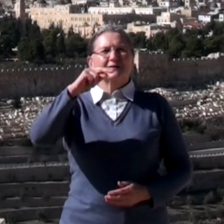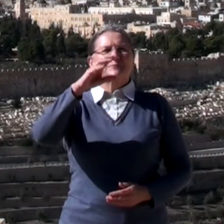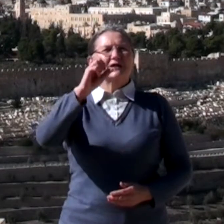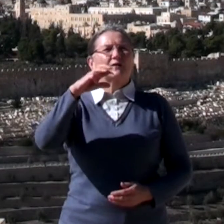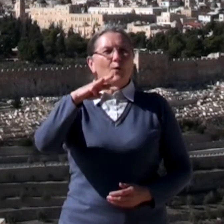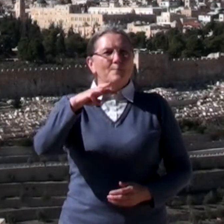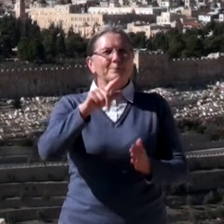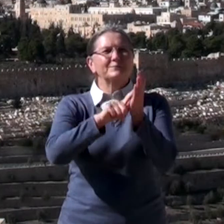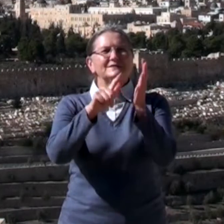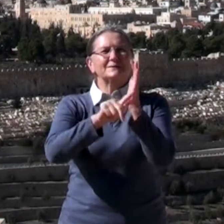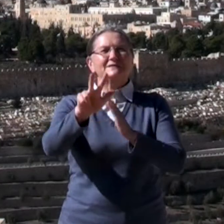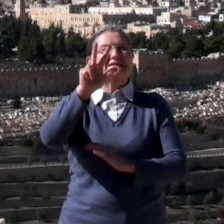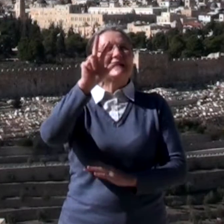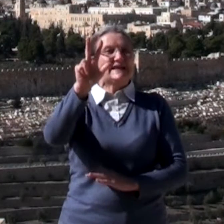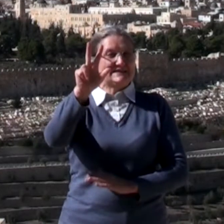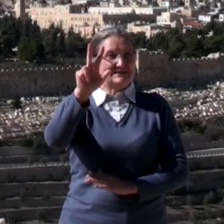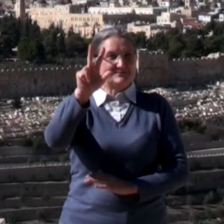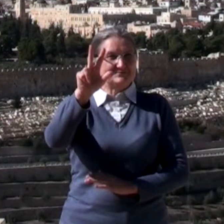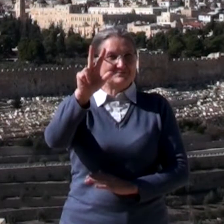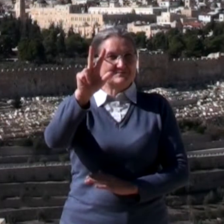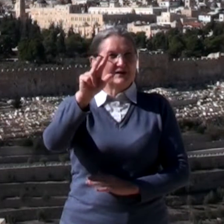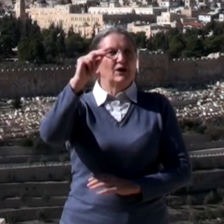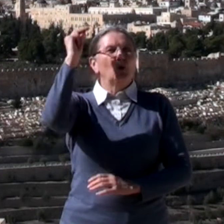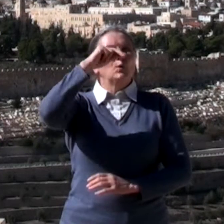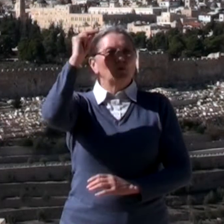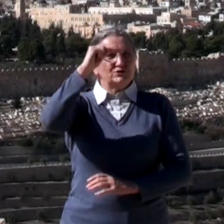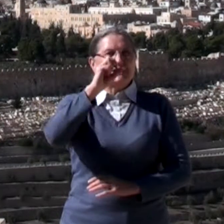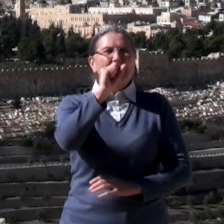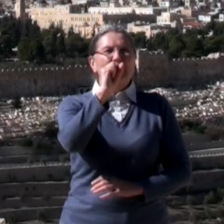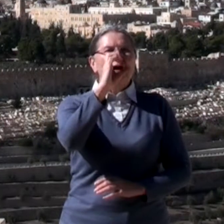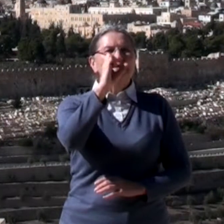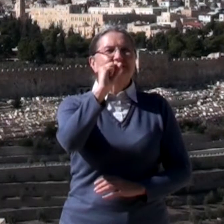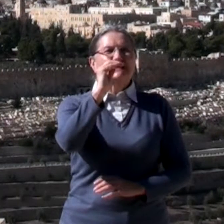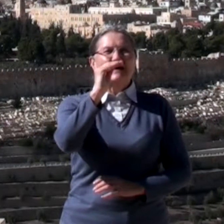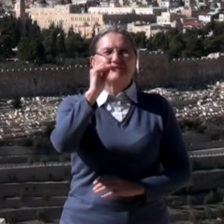Псалом 73. Учение Асафа.